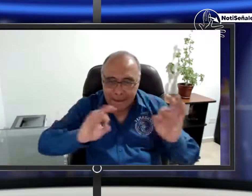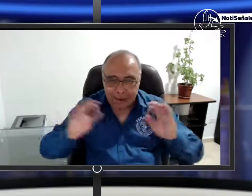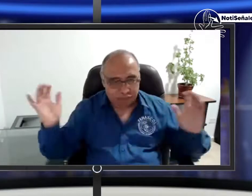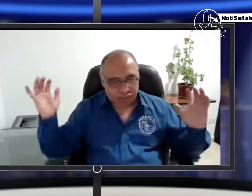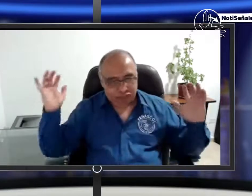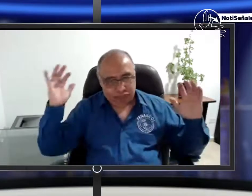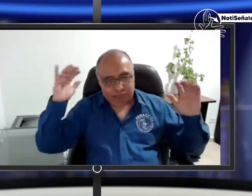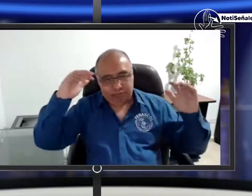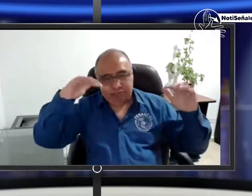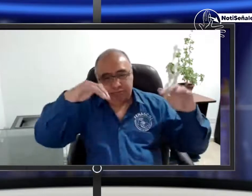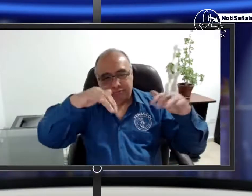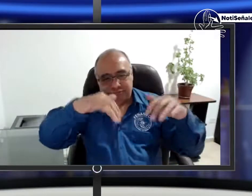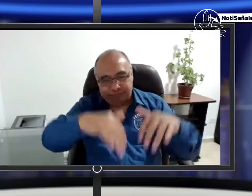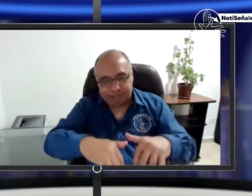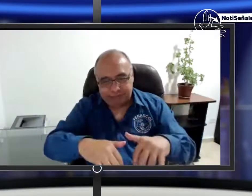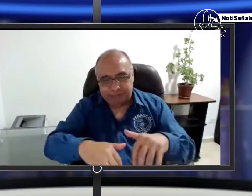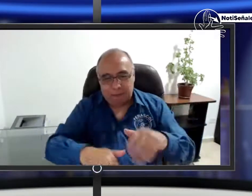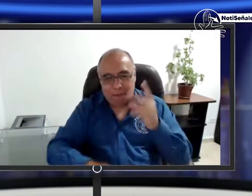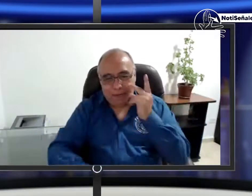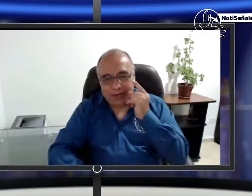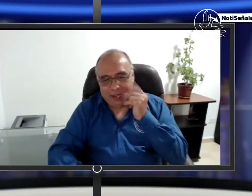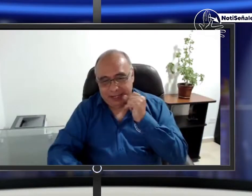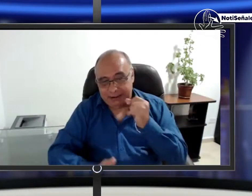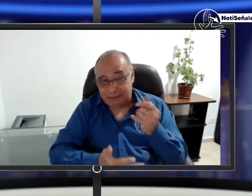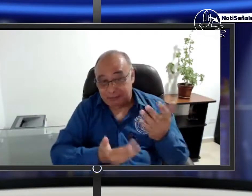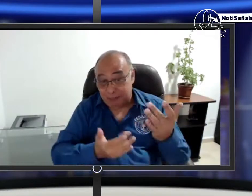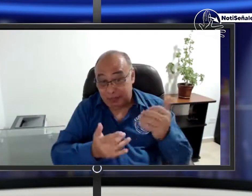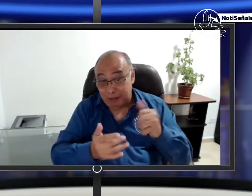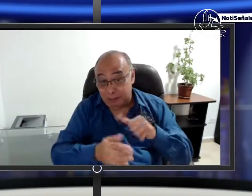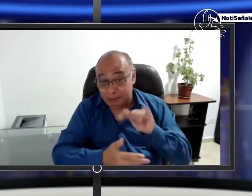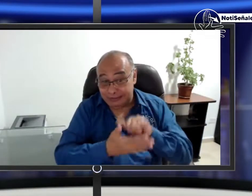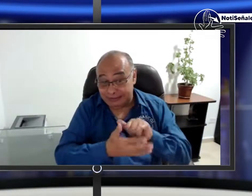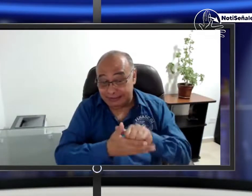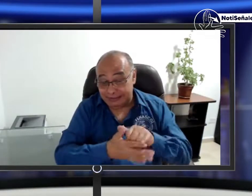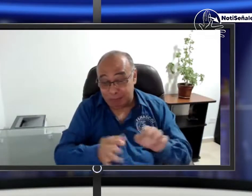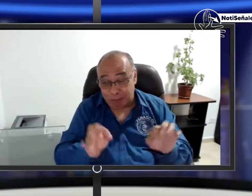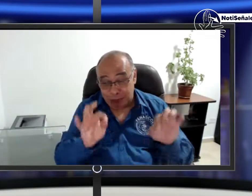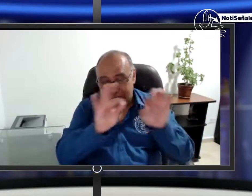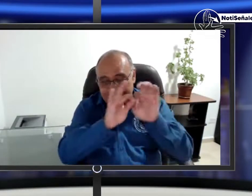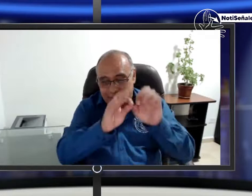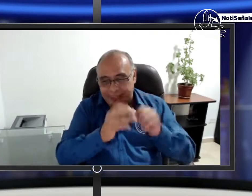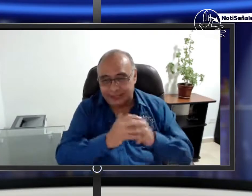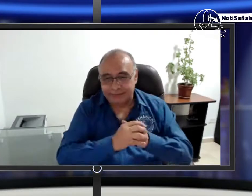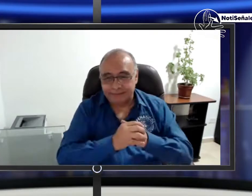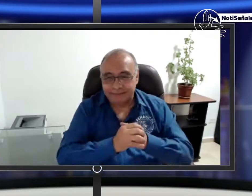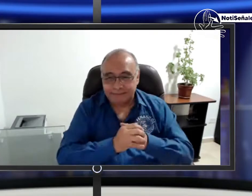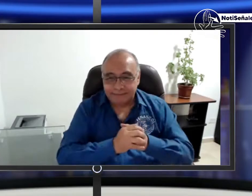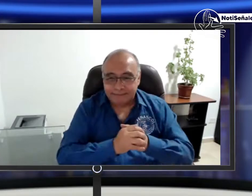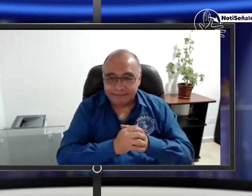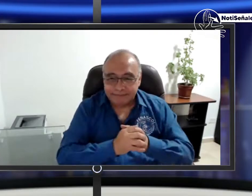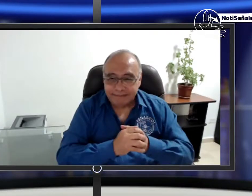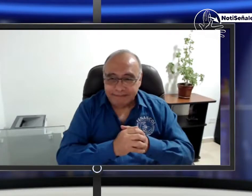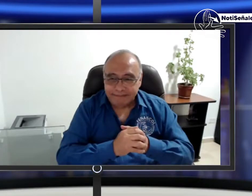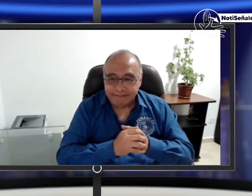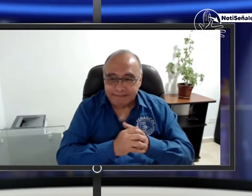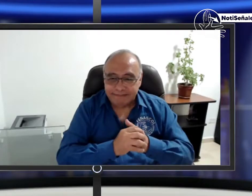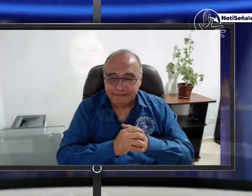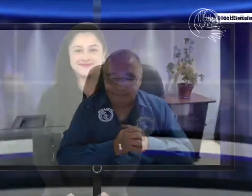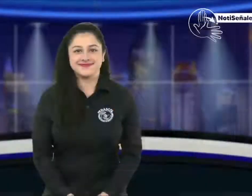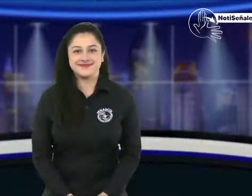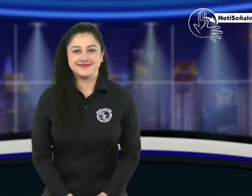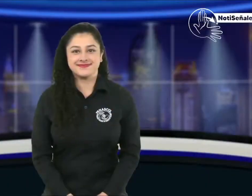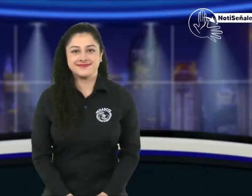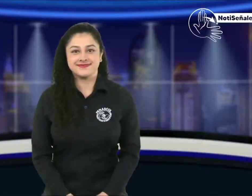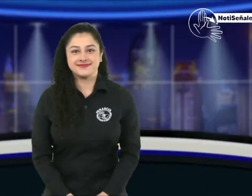la idea es que nos motivemos se preparen desde ya para asistir a la ciudad de pereira es un tema muy